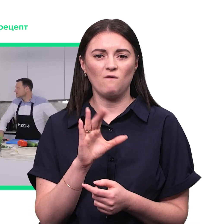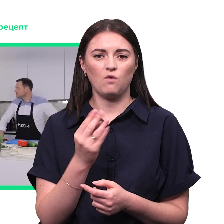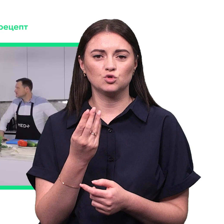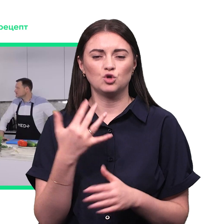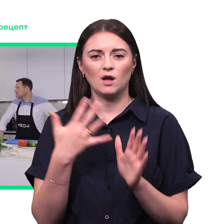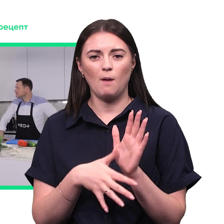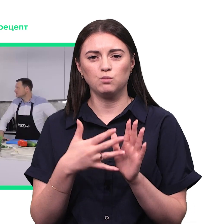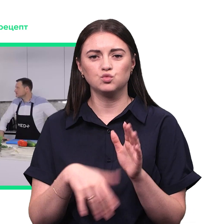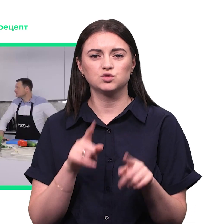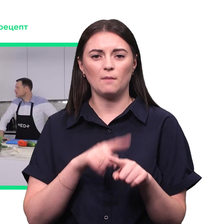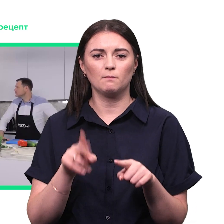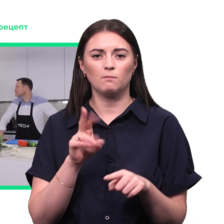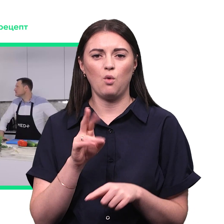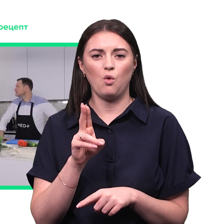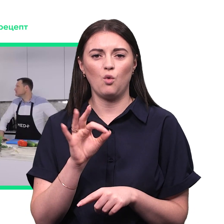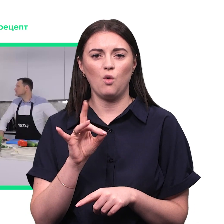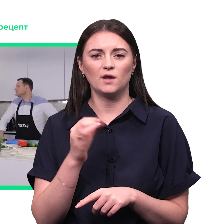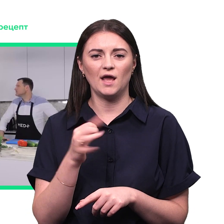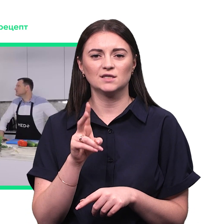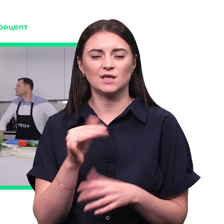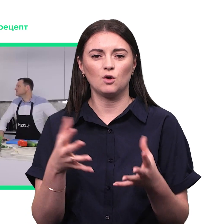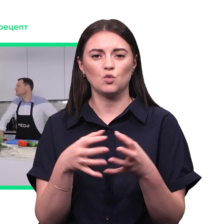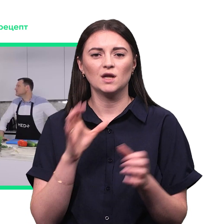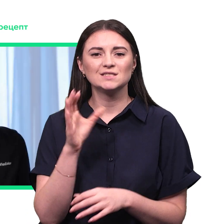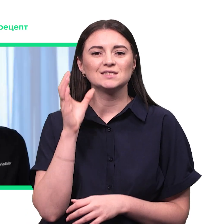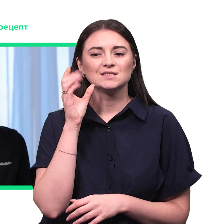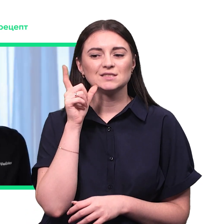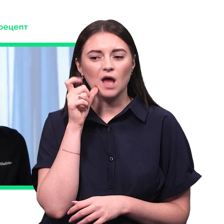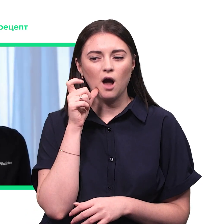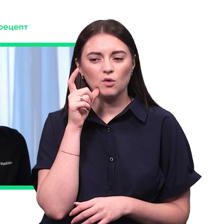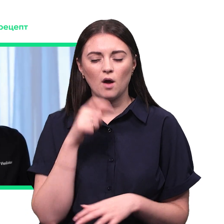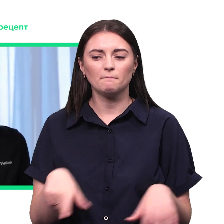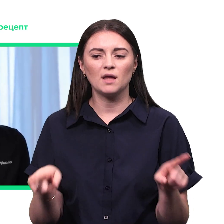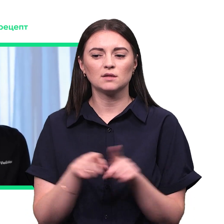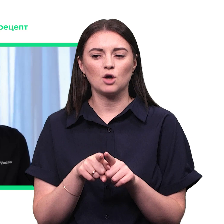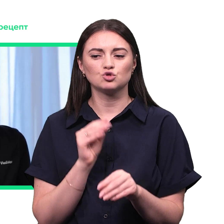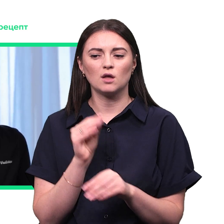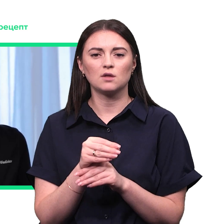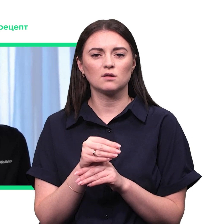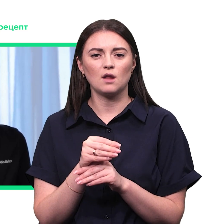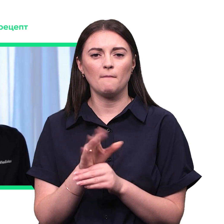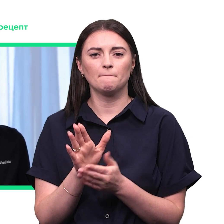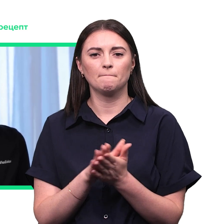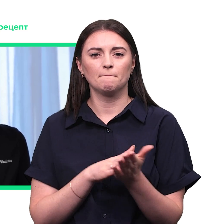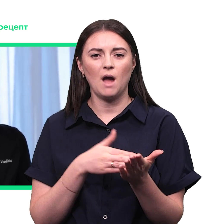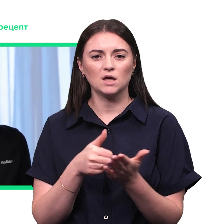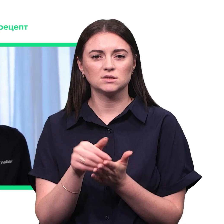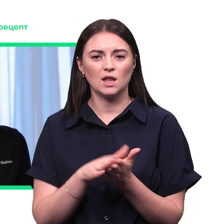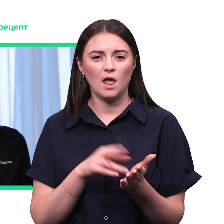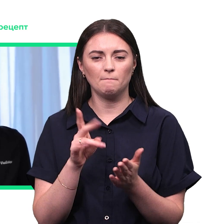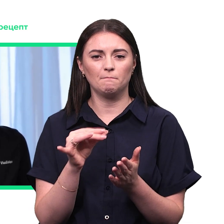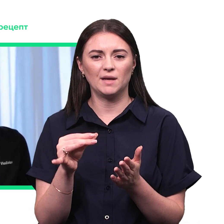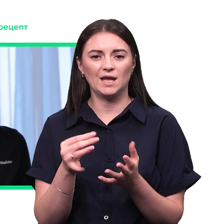капуста, морковь по-корейски, которая маринованная с сахаром. Также добавляется масло при маринованке.